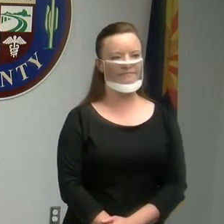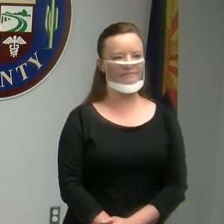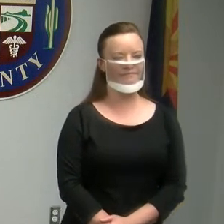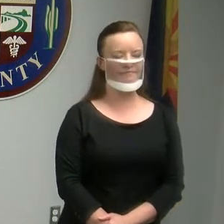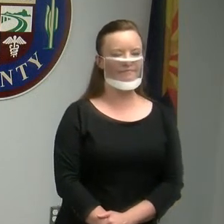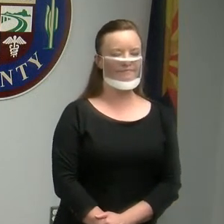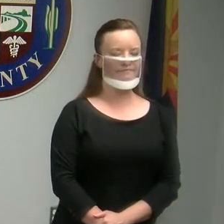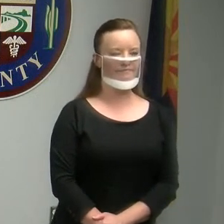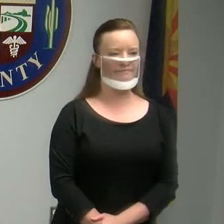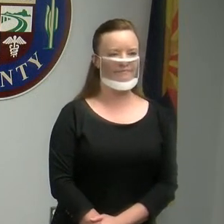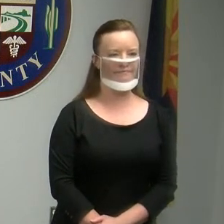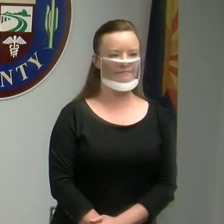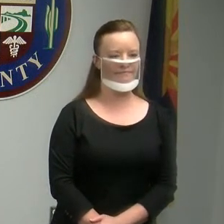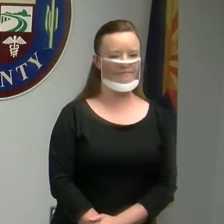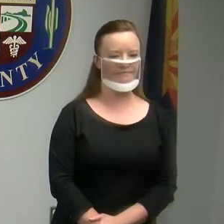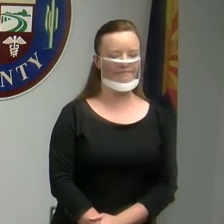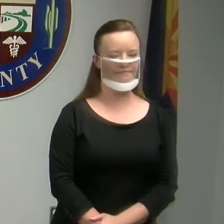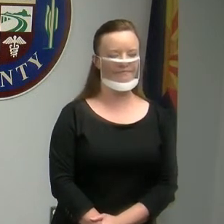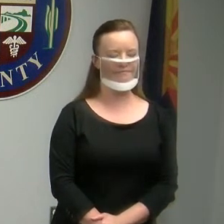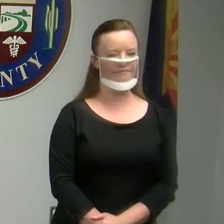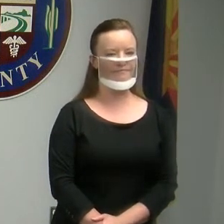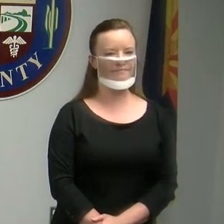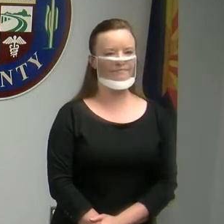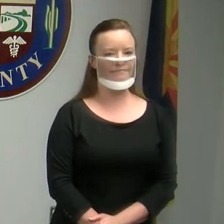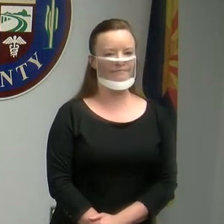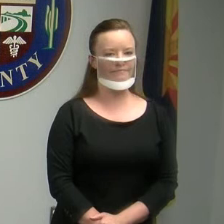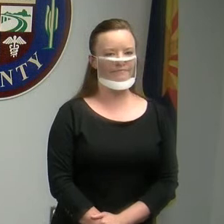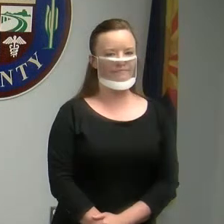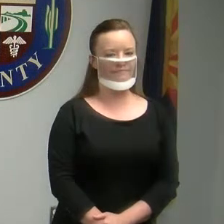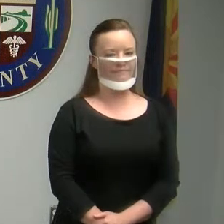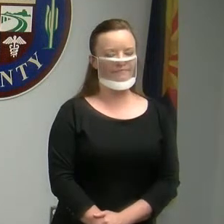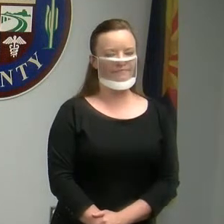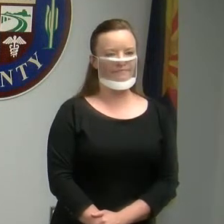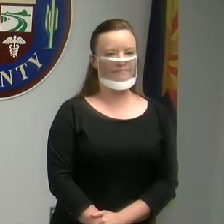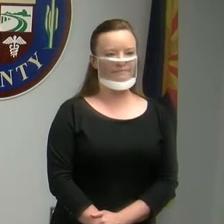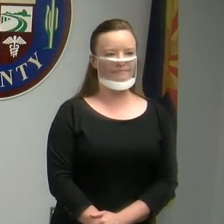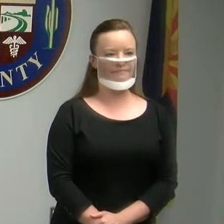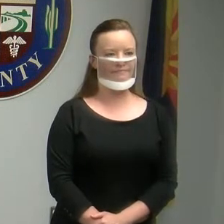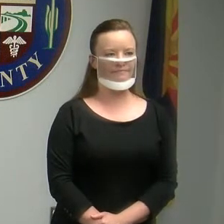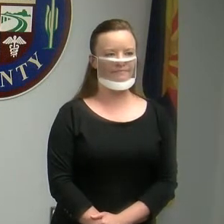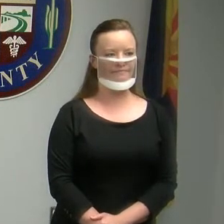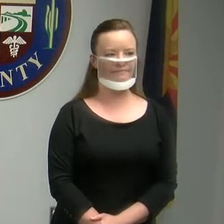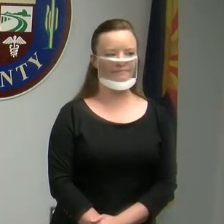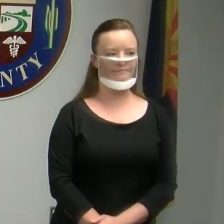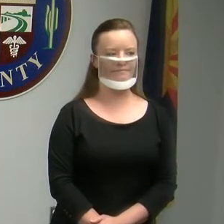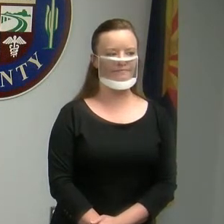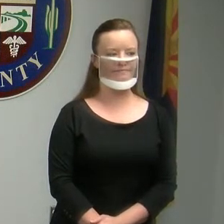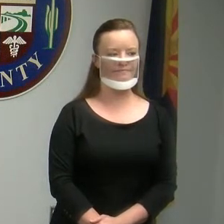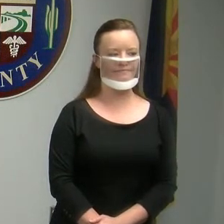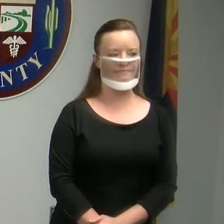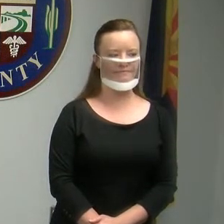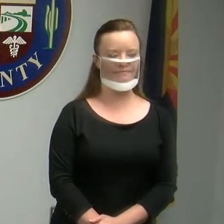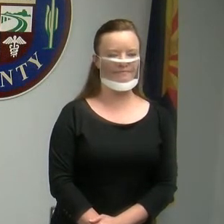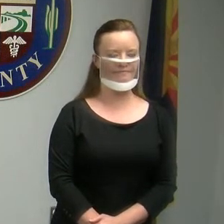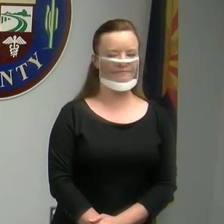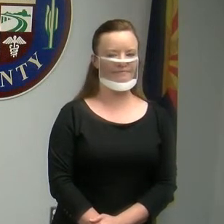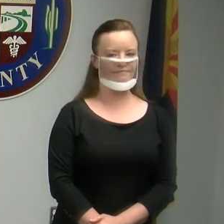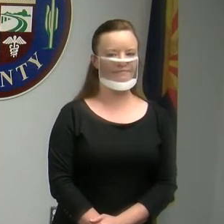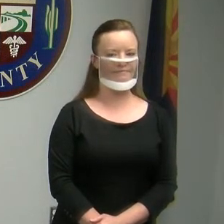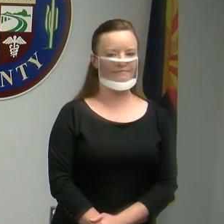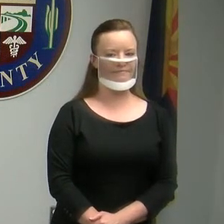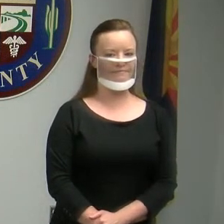142 cuerpos. Obviamente la capacidad es para 150. Hay capacidad extra, pero ya es cuando entra como una